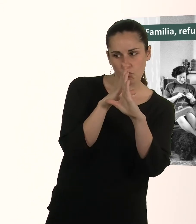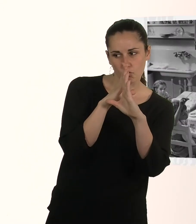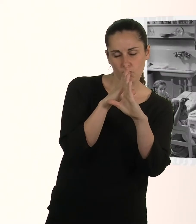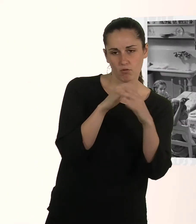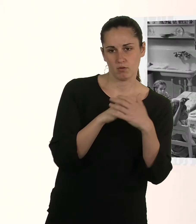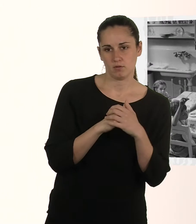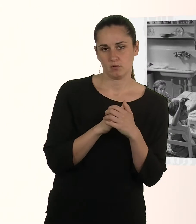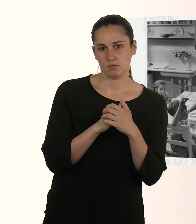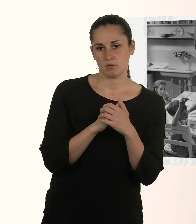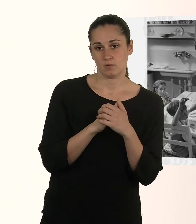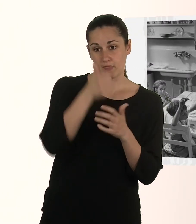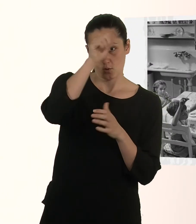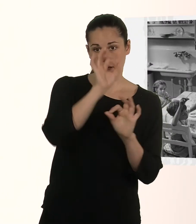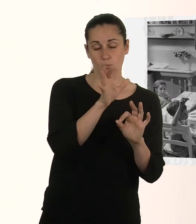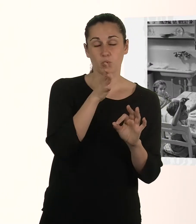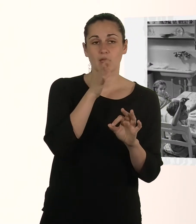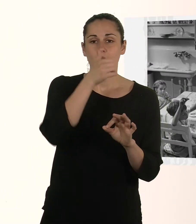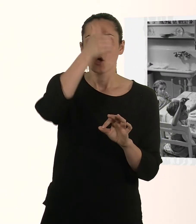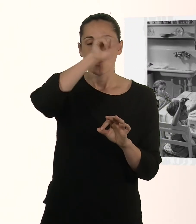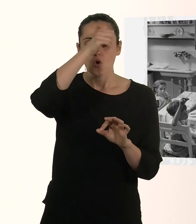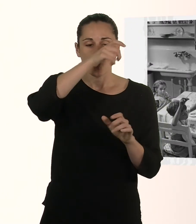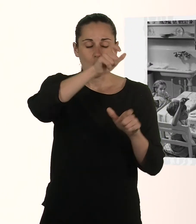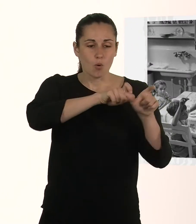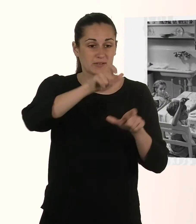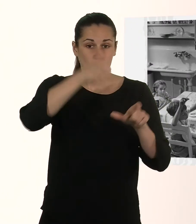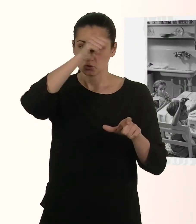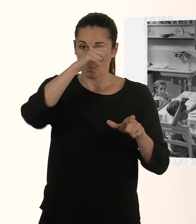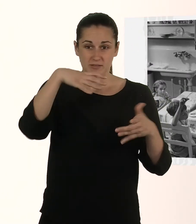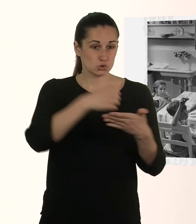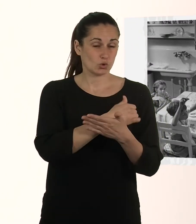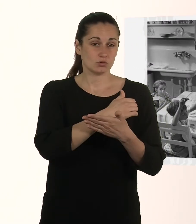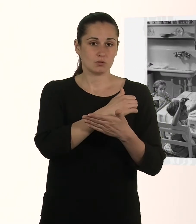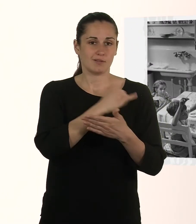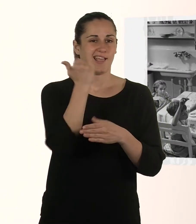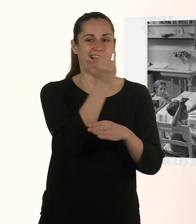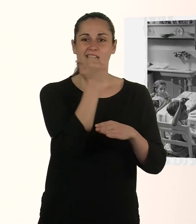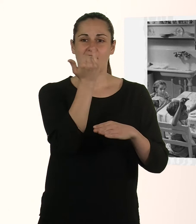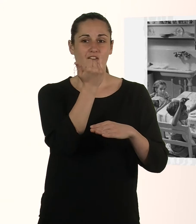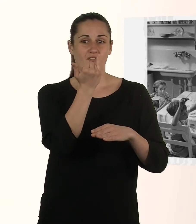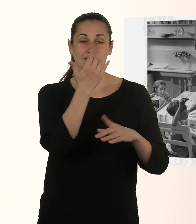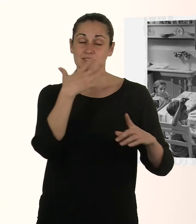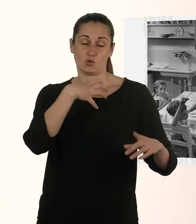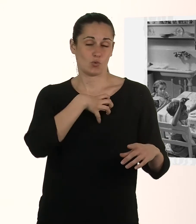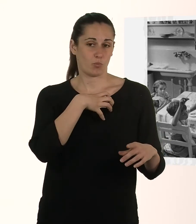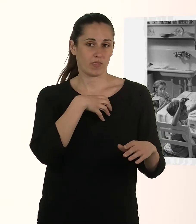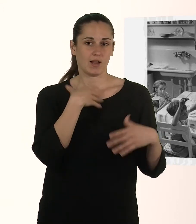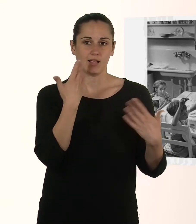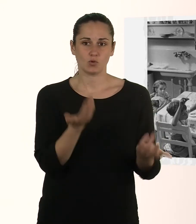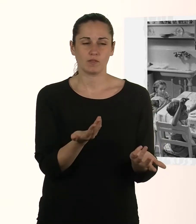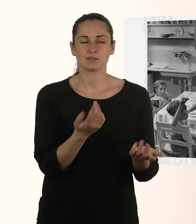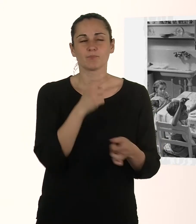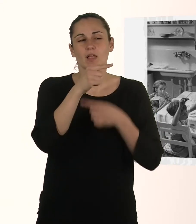al final, no todos los varones pueden llegar a ser jefes, Pues de alguna forma la